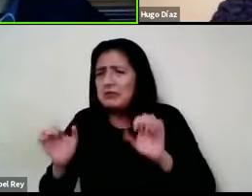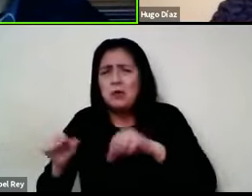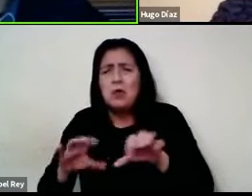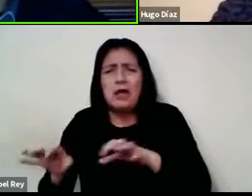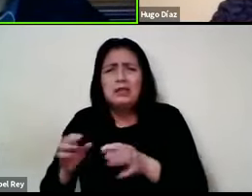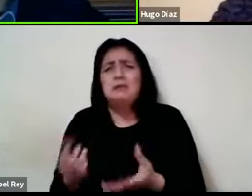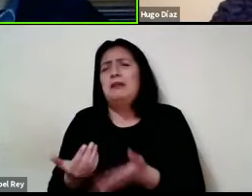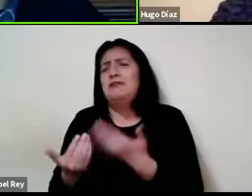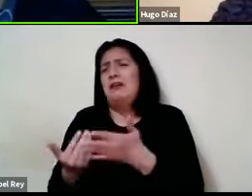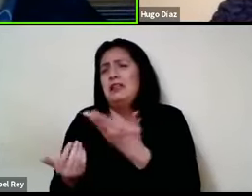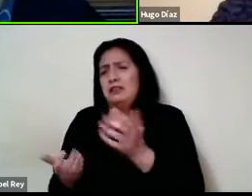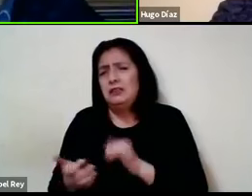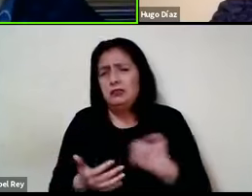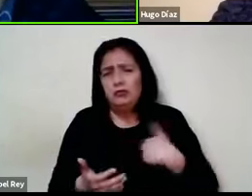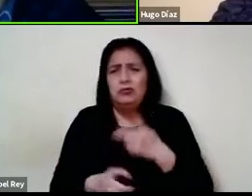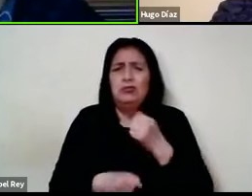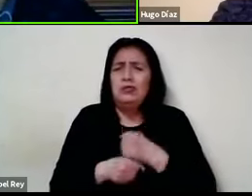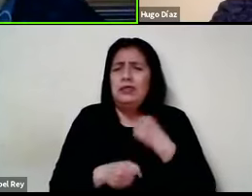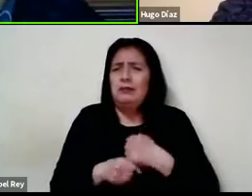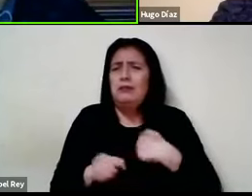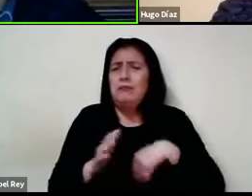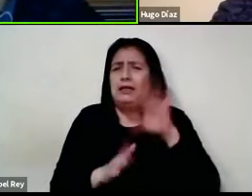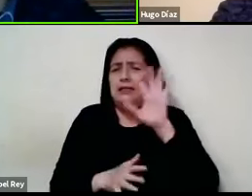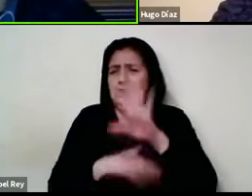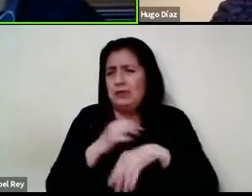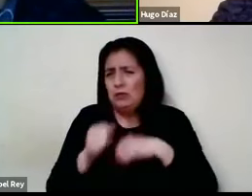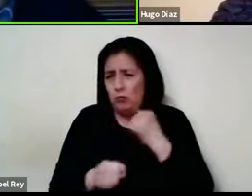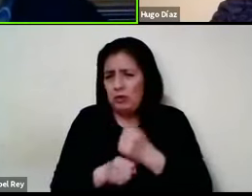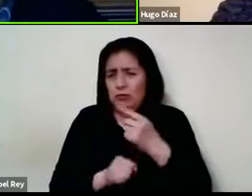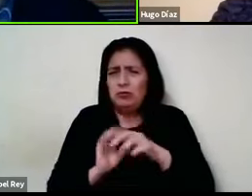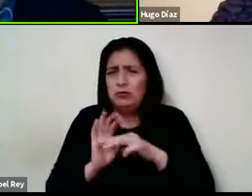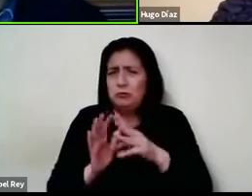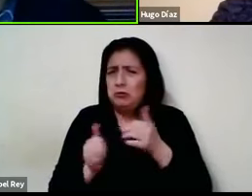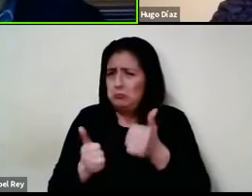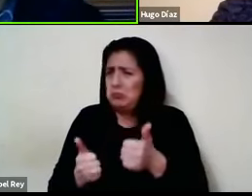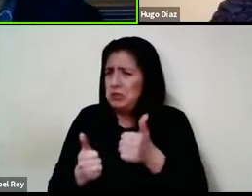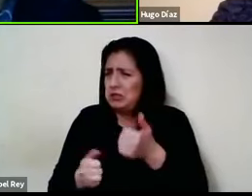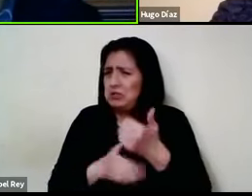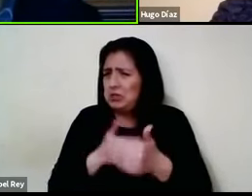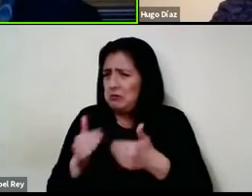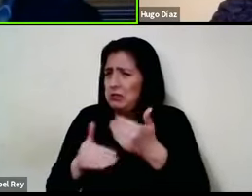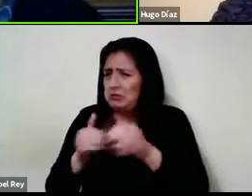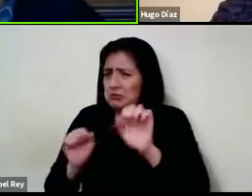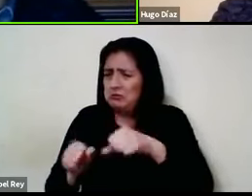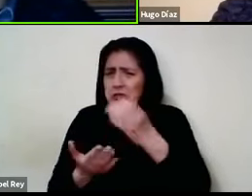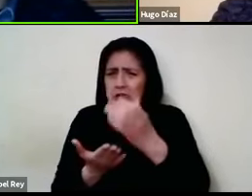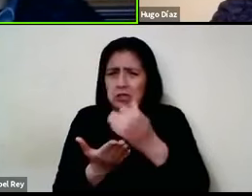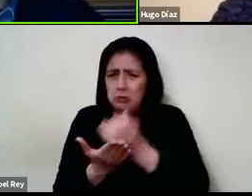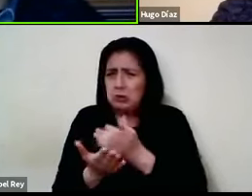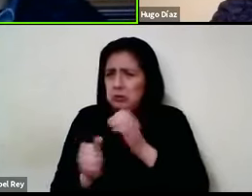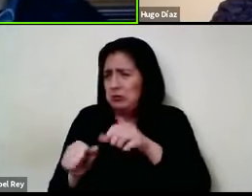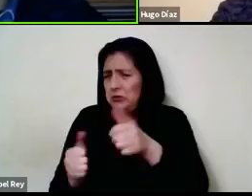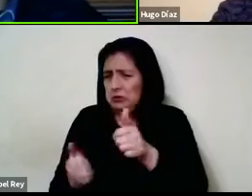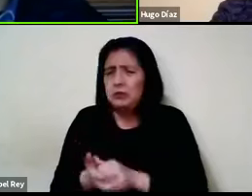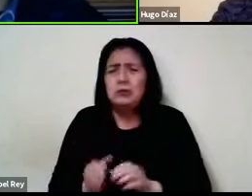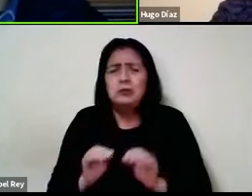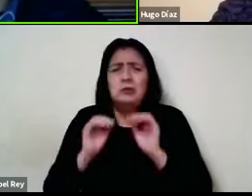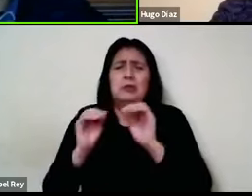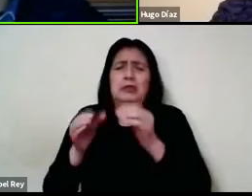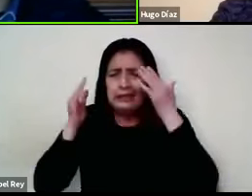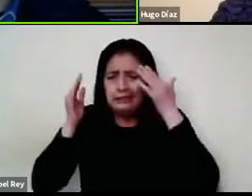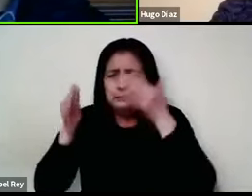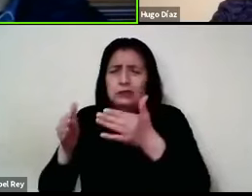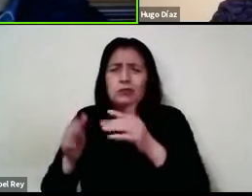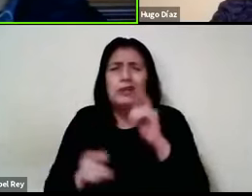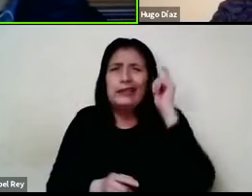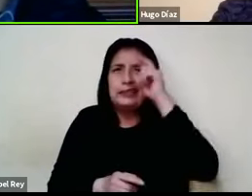más sencilla. Nosotros vamos trabajando más de 5 años con ese modelo y nos ha ido muy bien en el avance curricular y sobre todo ponerle énfasis no en la